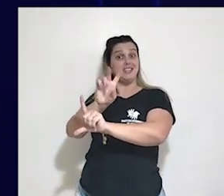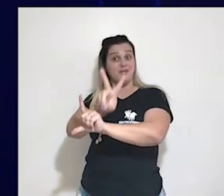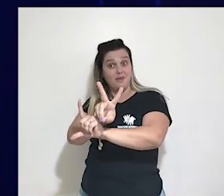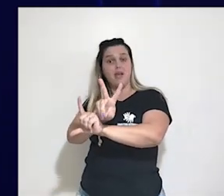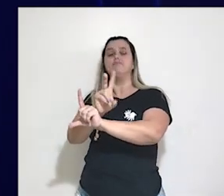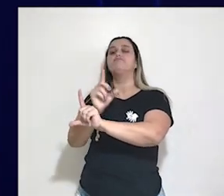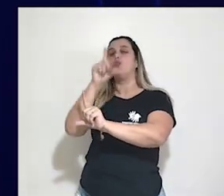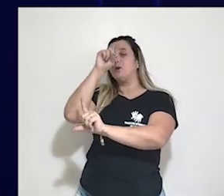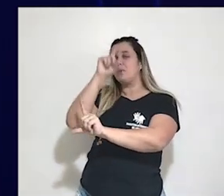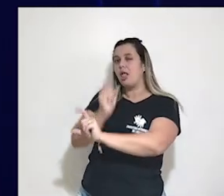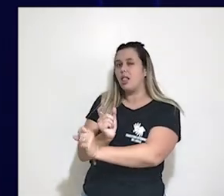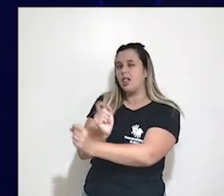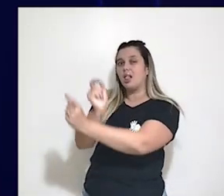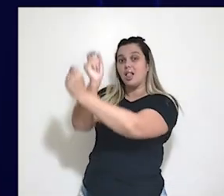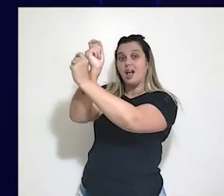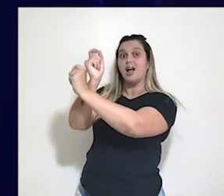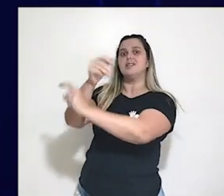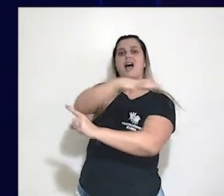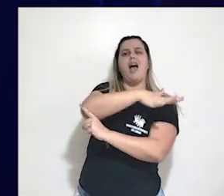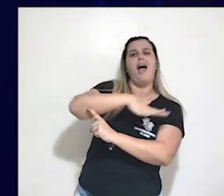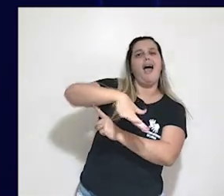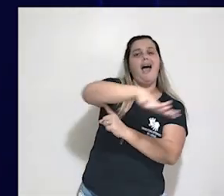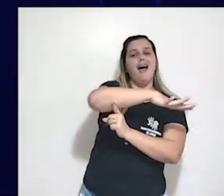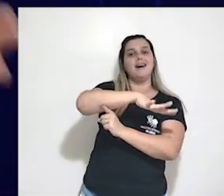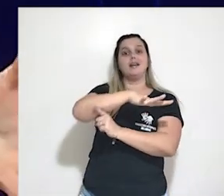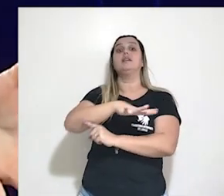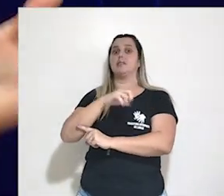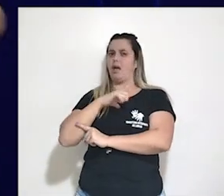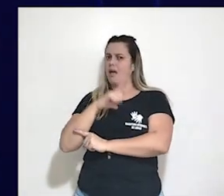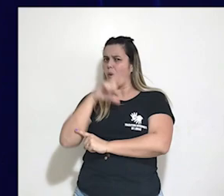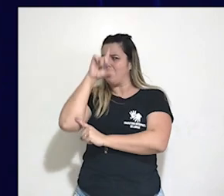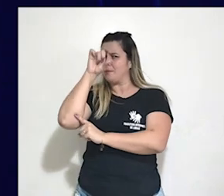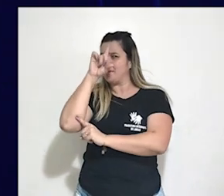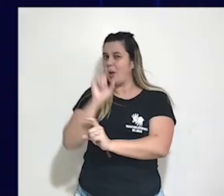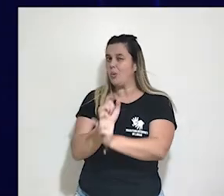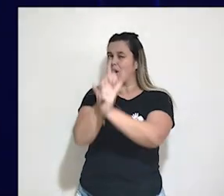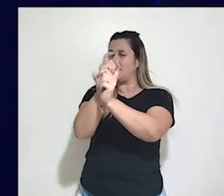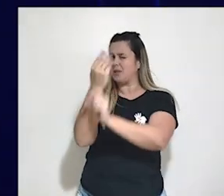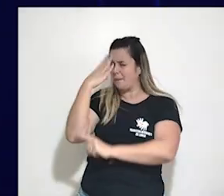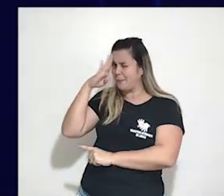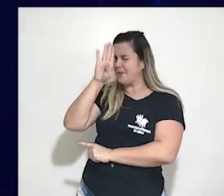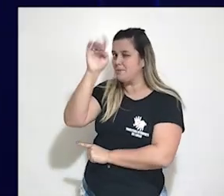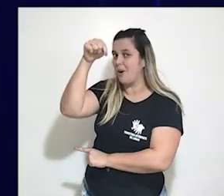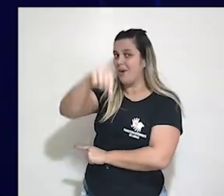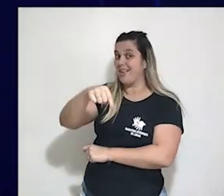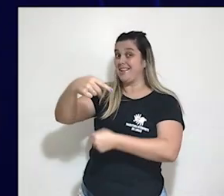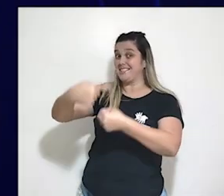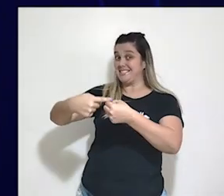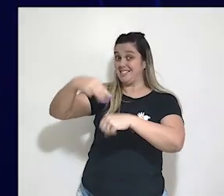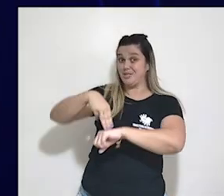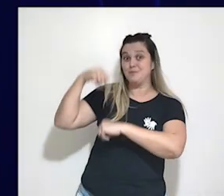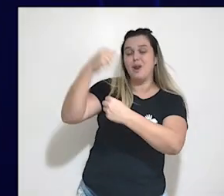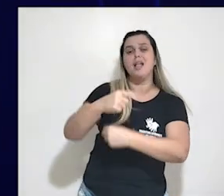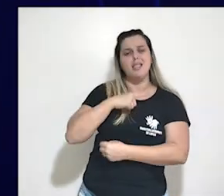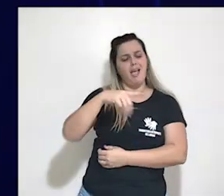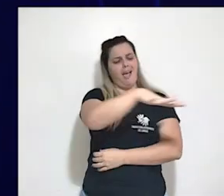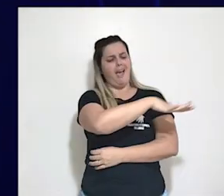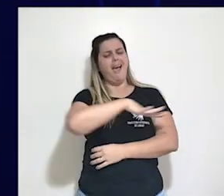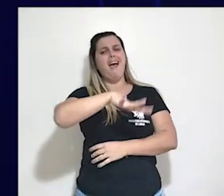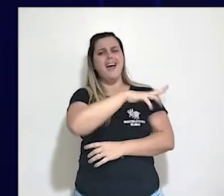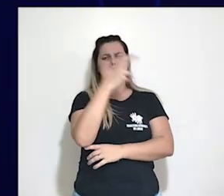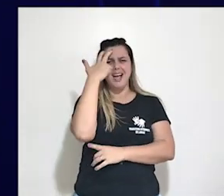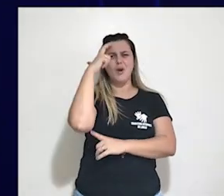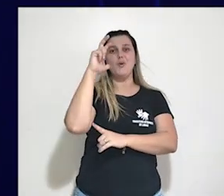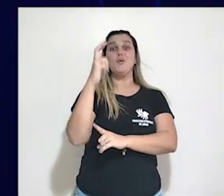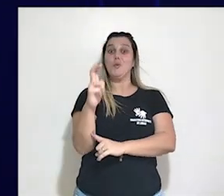que além de ter como uma das principais áreas de atuação o Hospital do Câncer aqui em Muré, tem hoje uma área voltada à cultura através